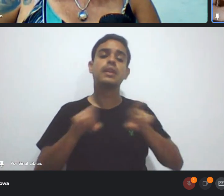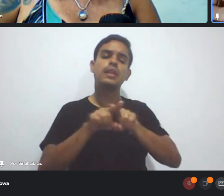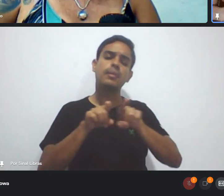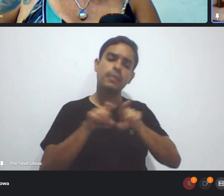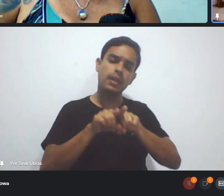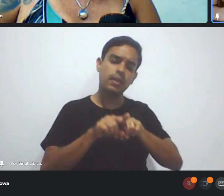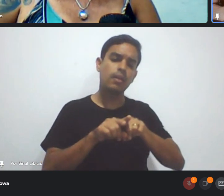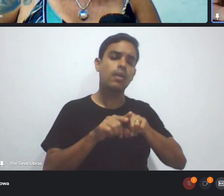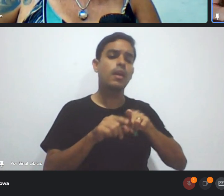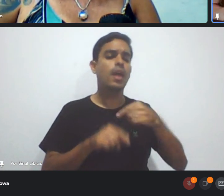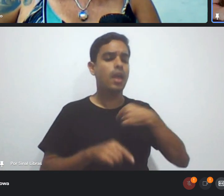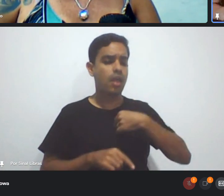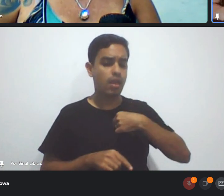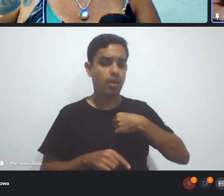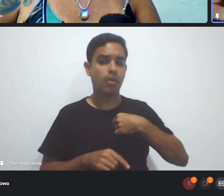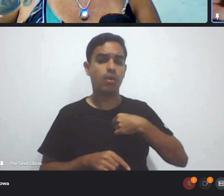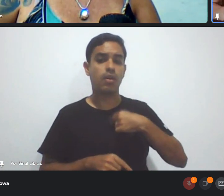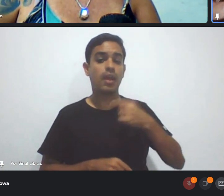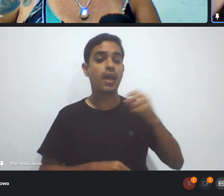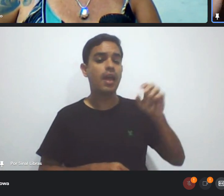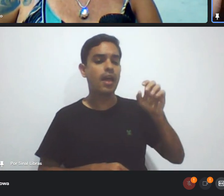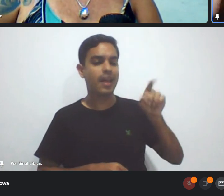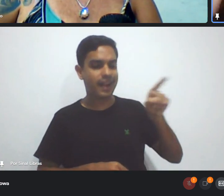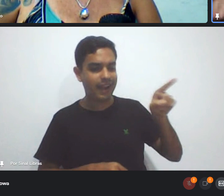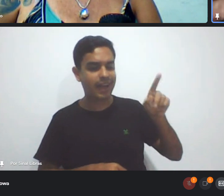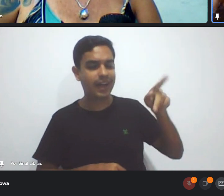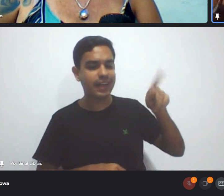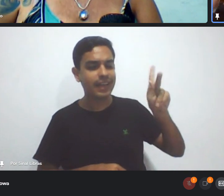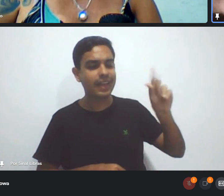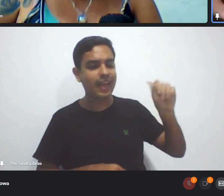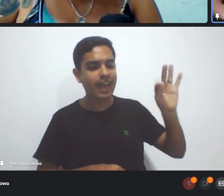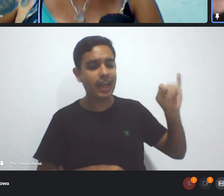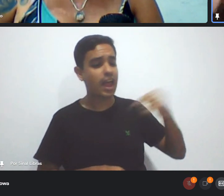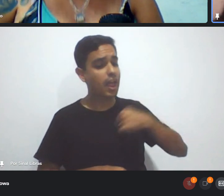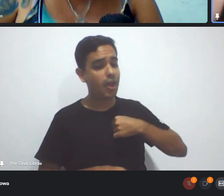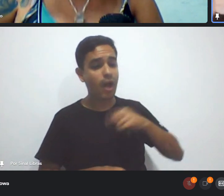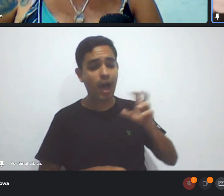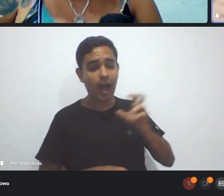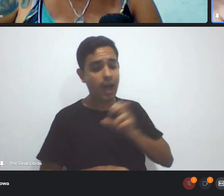finalizando, eu queria dizer que, ei, Cat, você ganhou uma fã,